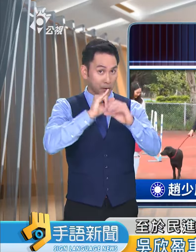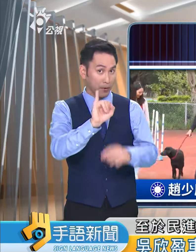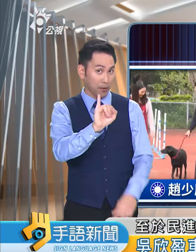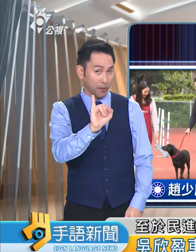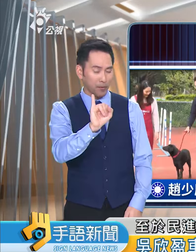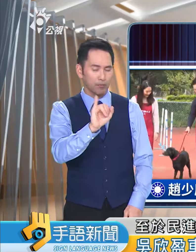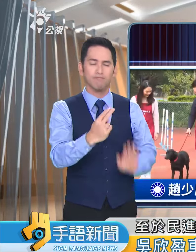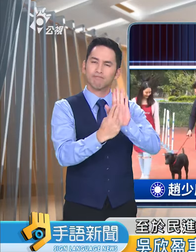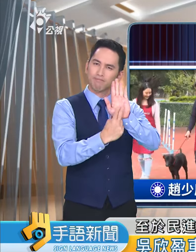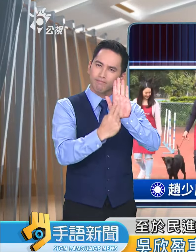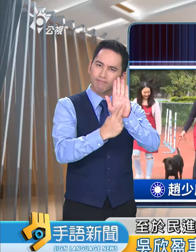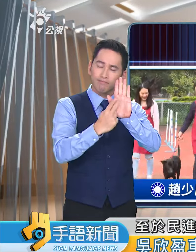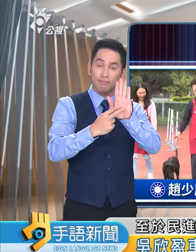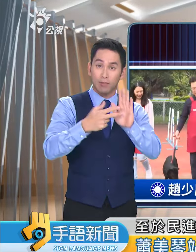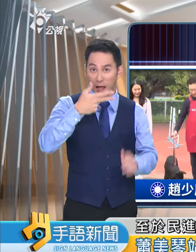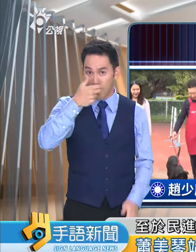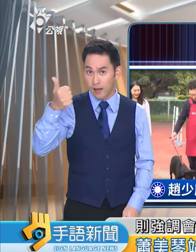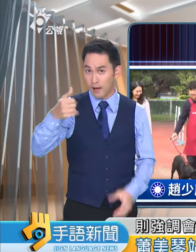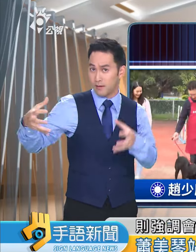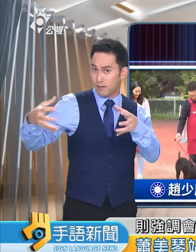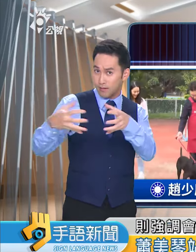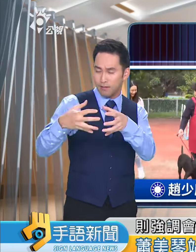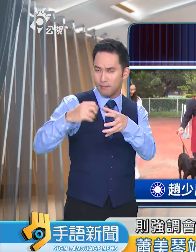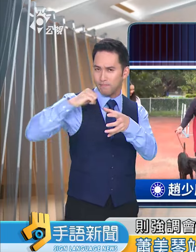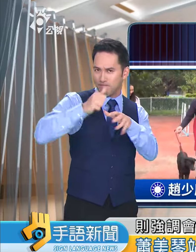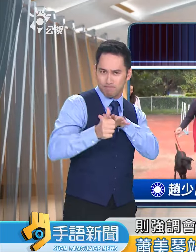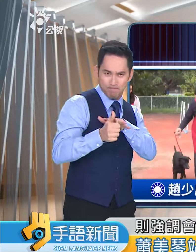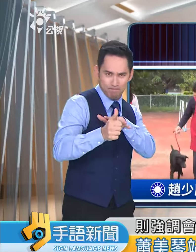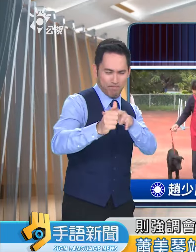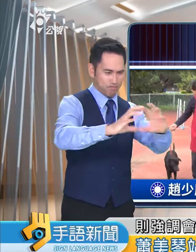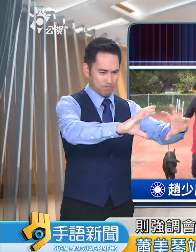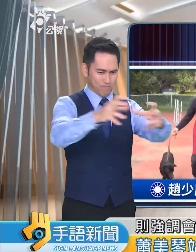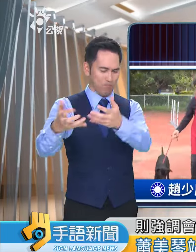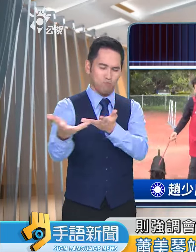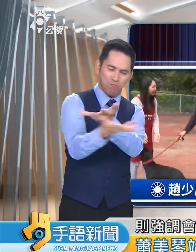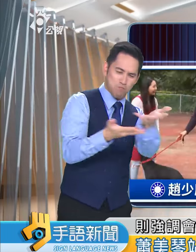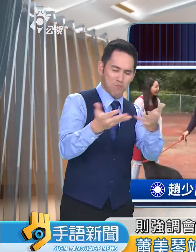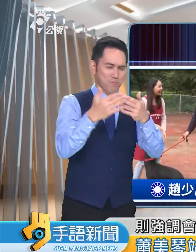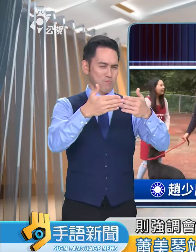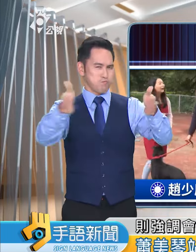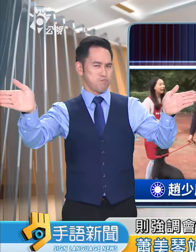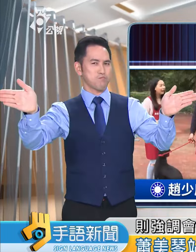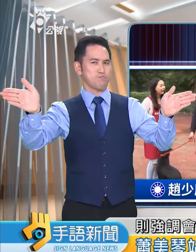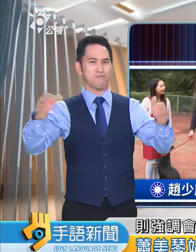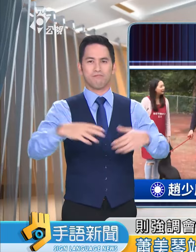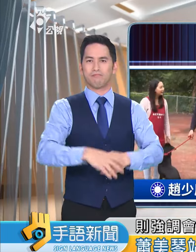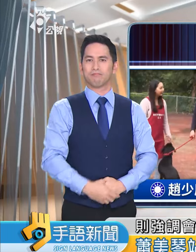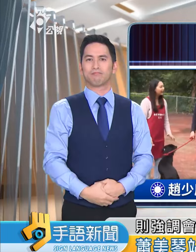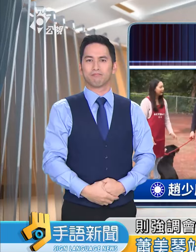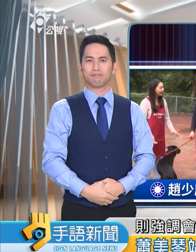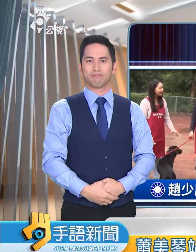至于民进党萧美琴则强调，会与赖清德继续带领台湾面向世界。